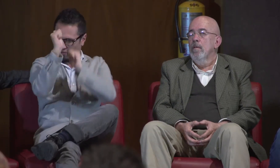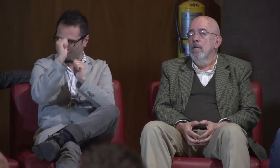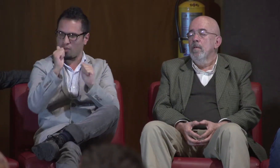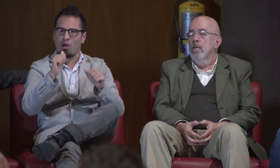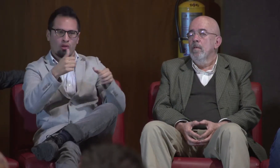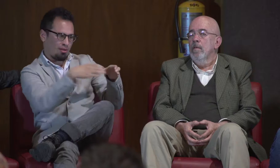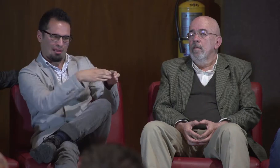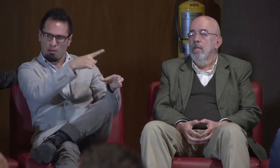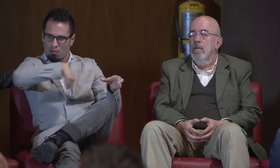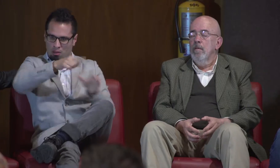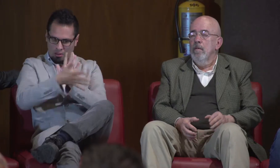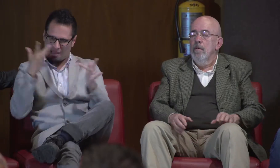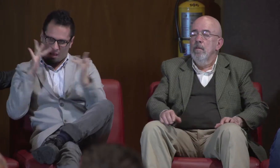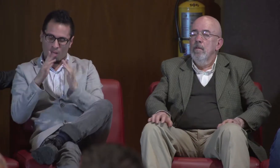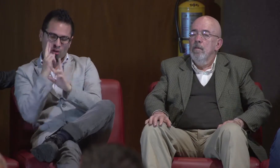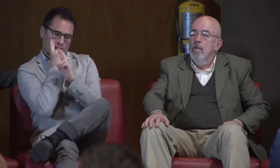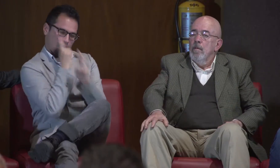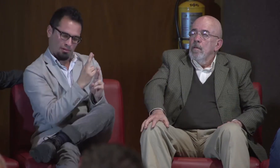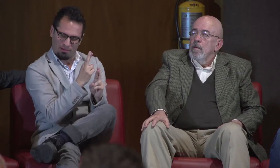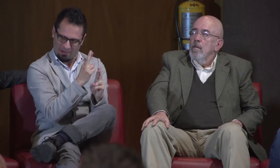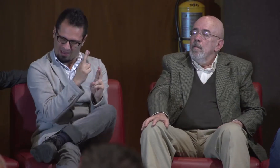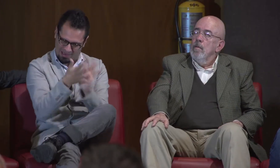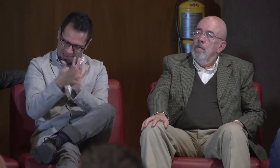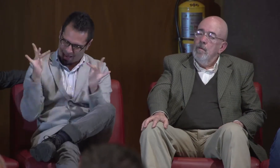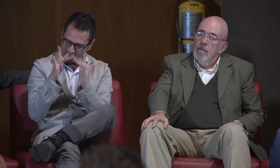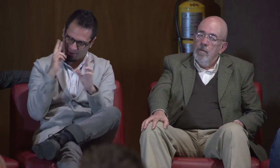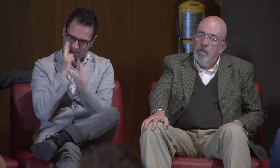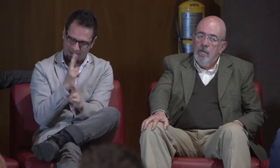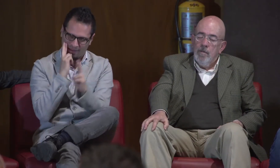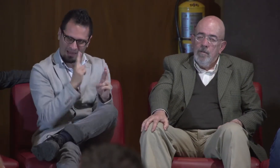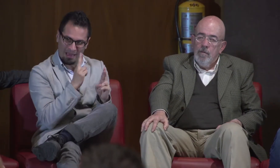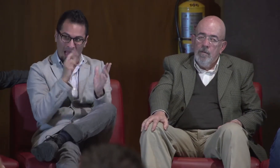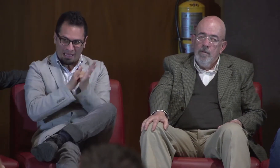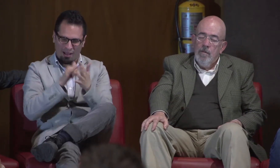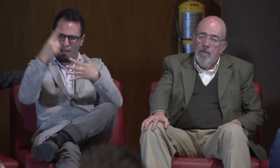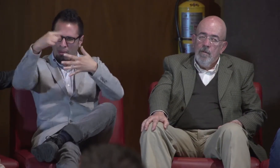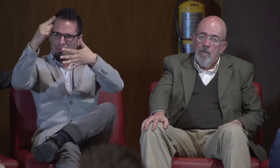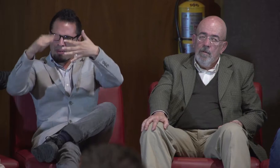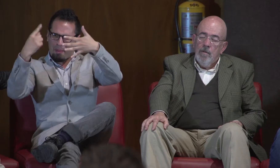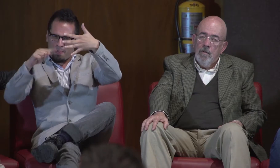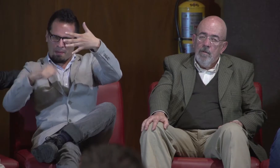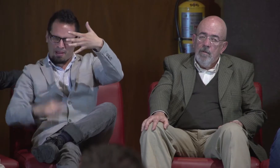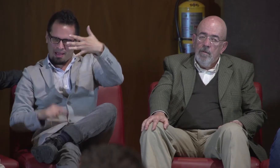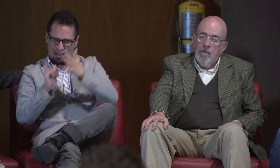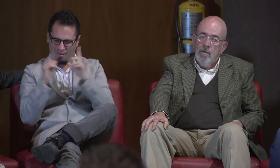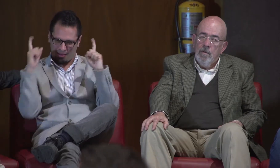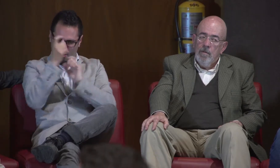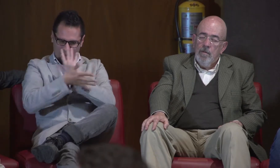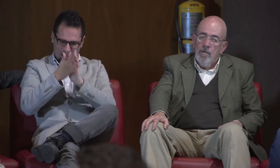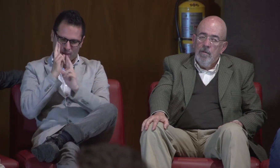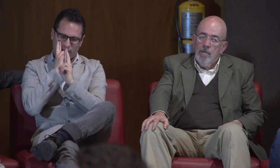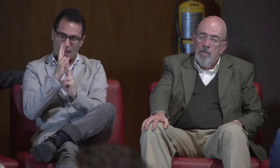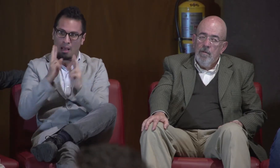y de la eugenesia o castración selectiva que se le hizo también no solo a las comunidades rom, sino a los judíos. Podríamos hablar de la seña